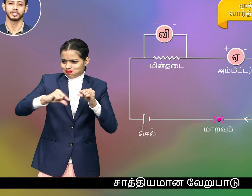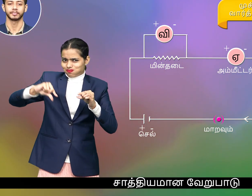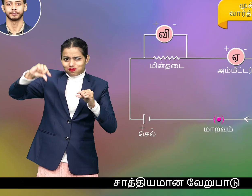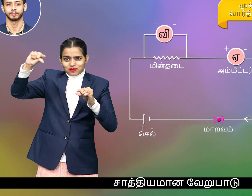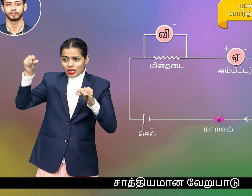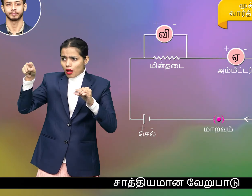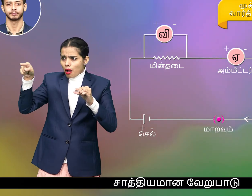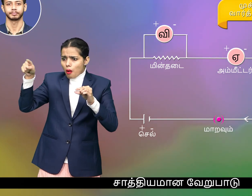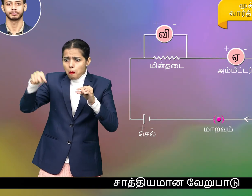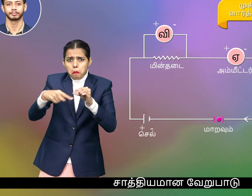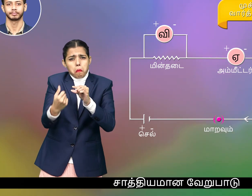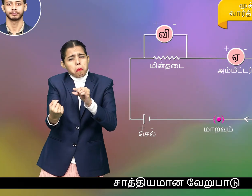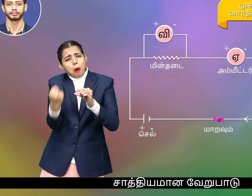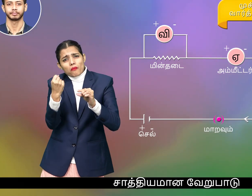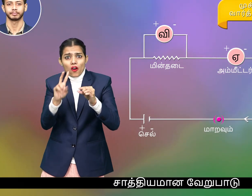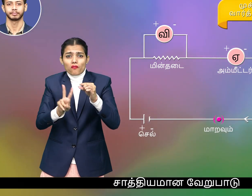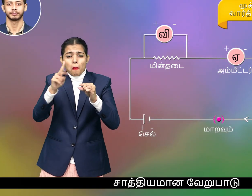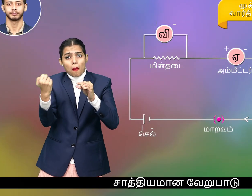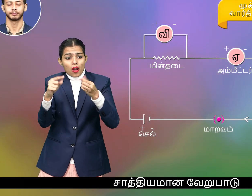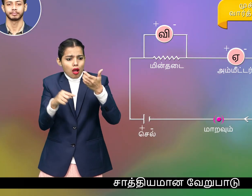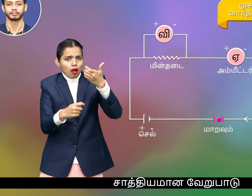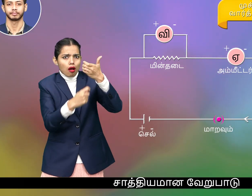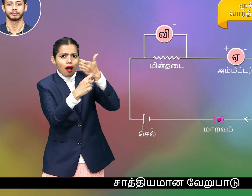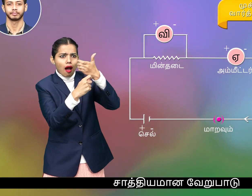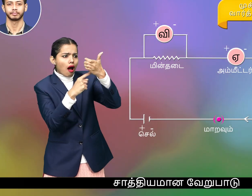மின் அழுத்த வேறுபாடு.